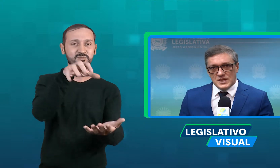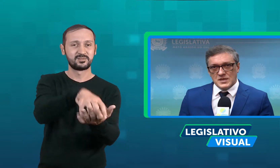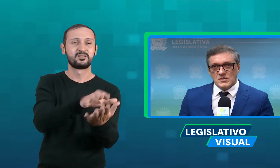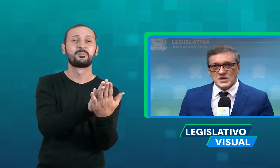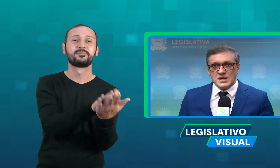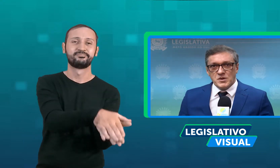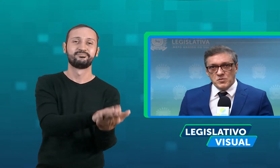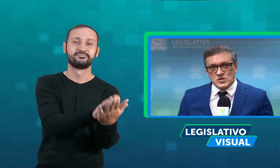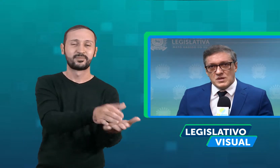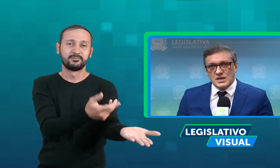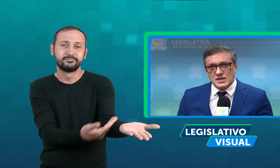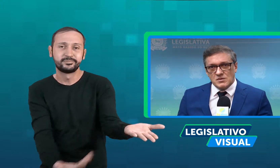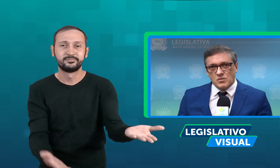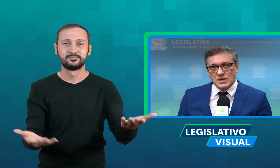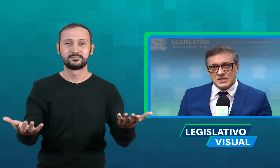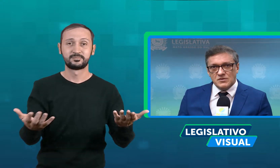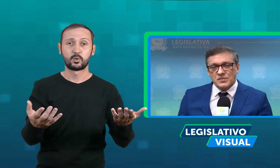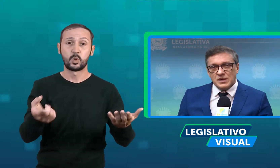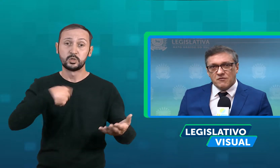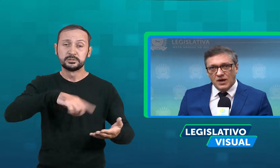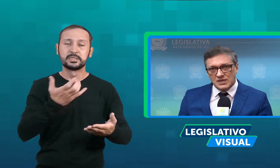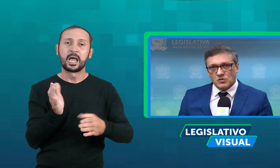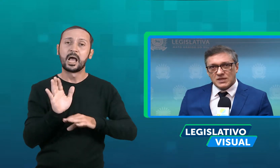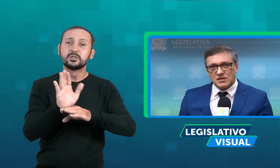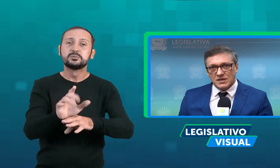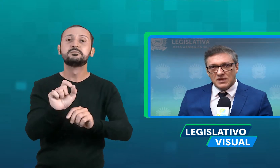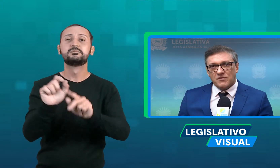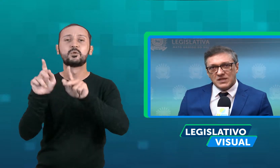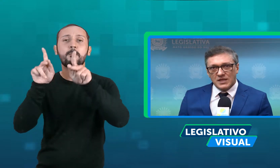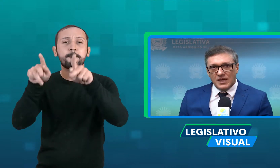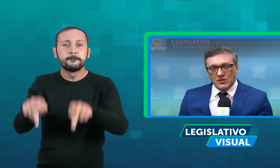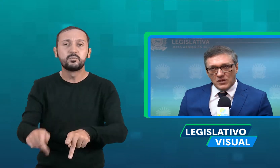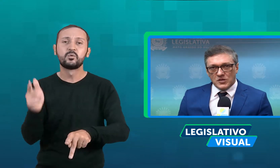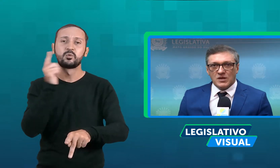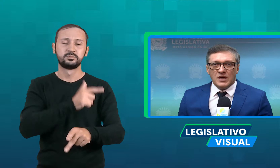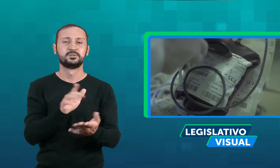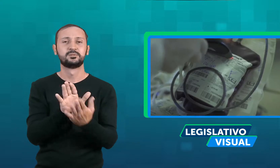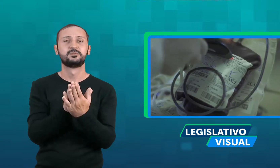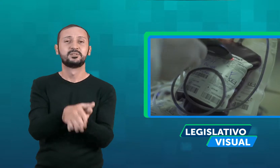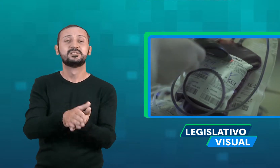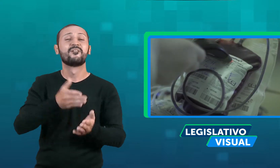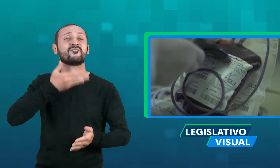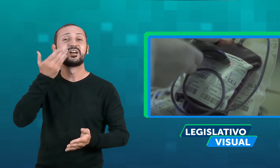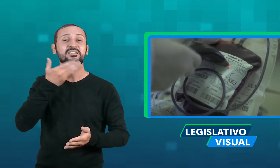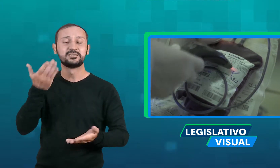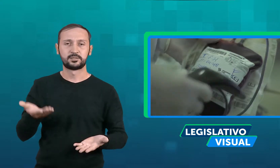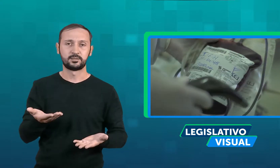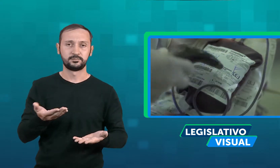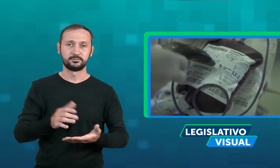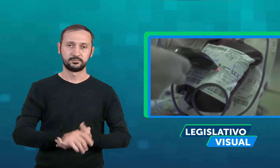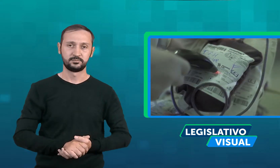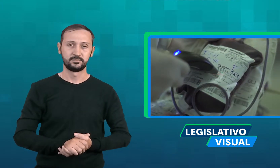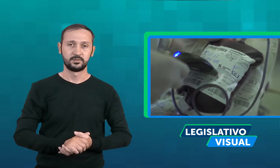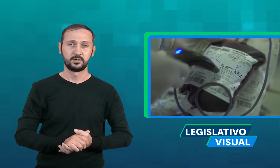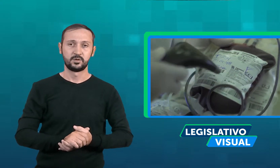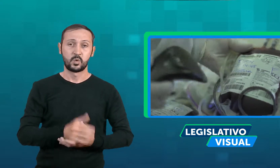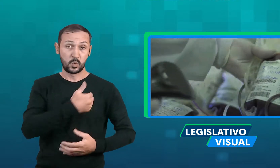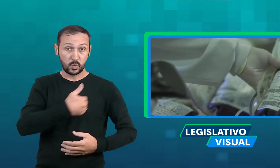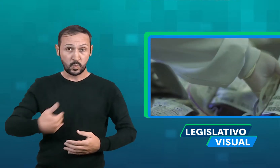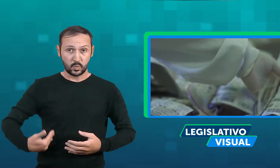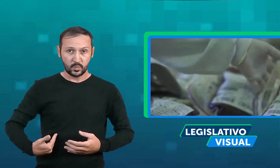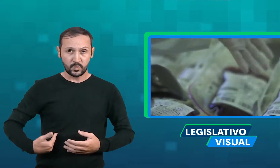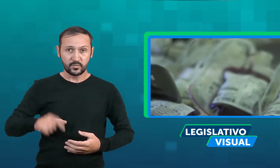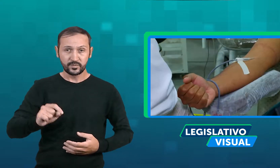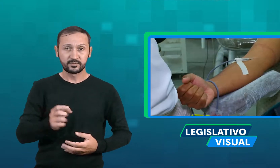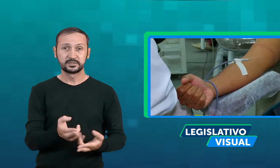do sangue. Então a gente quer proporcionar que essa população faça a doação, que seja facilitado isso. O Poder Executivo será o responsável pela